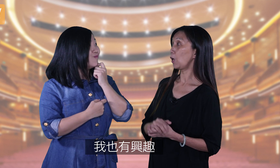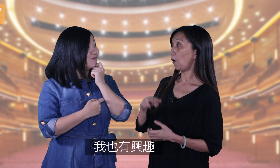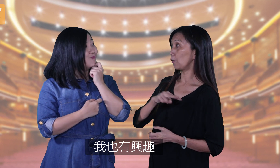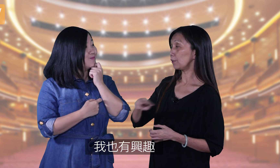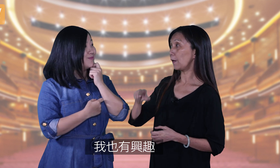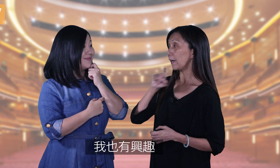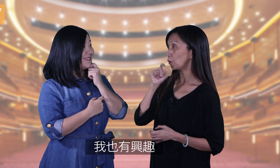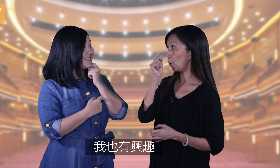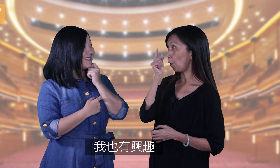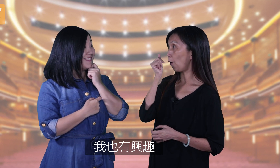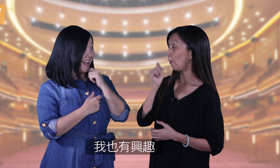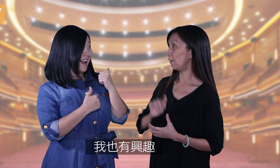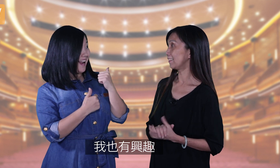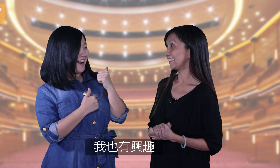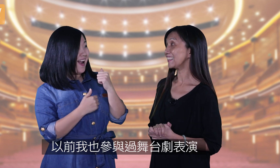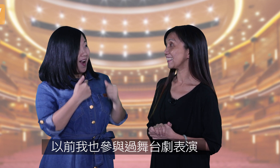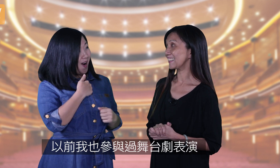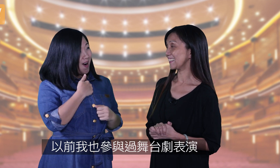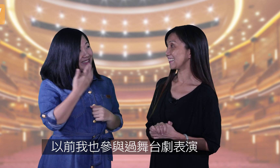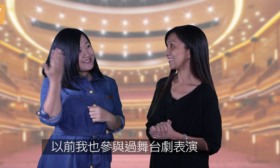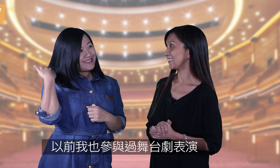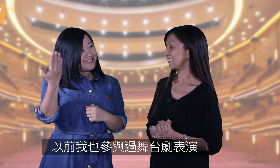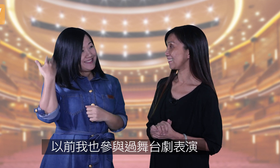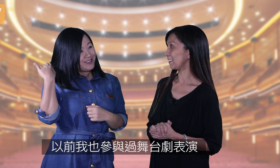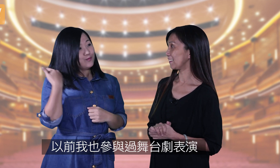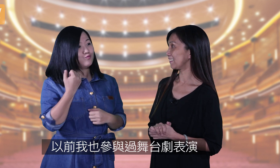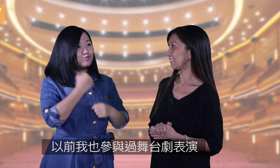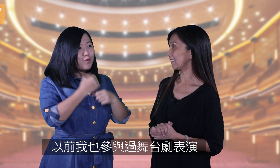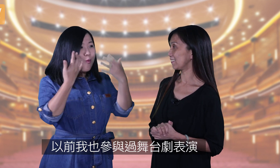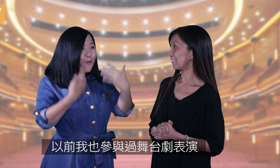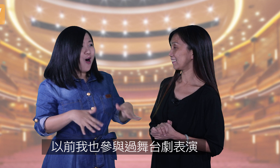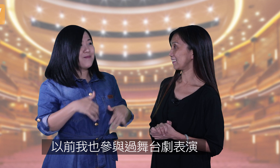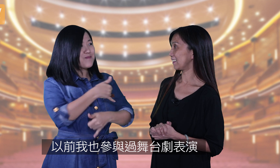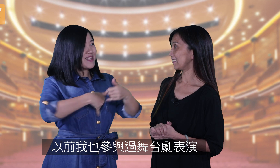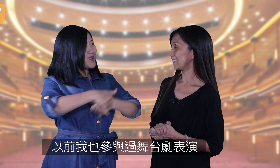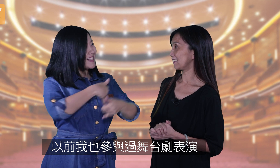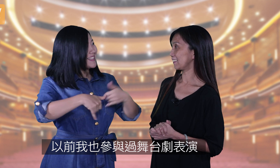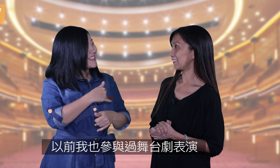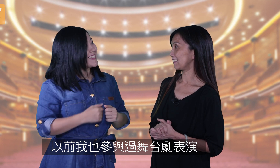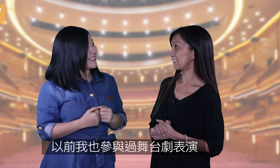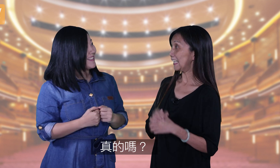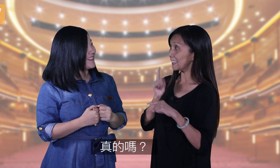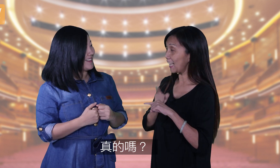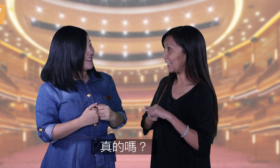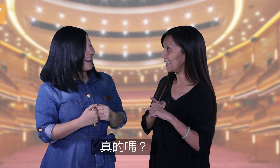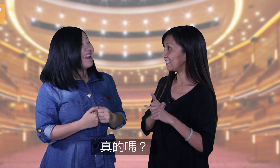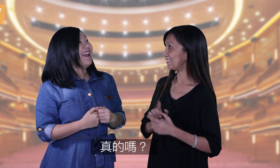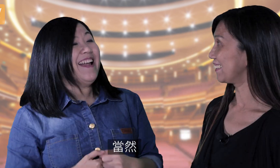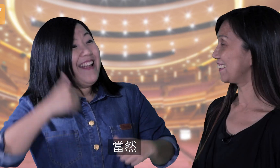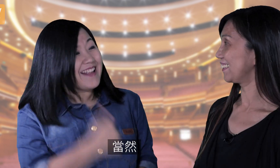我也有兴趣啊。 以前我都参与过舞台剧表演的。 真的？